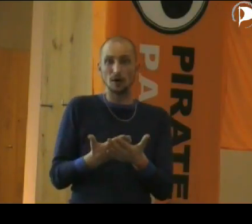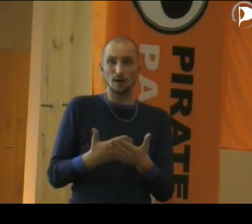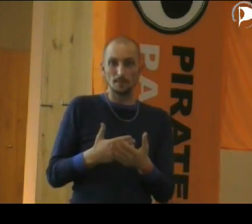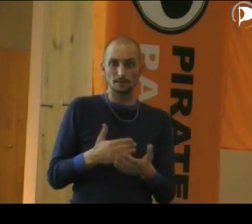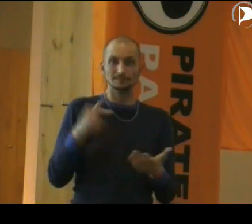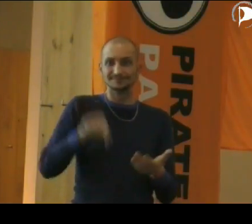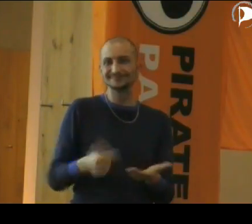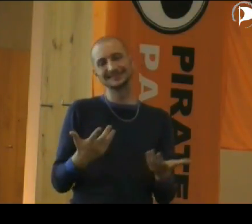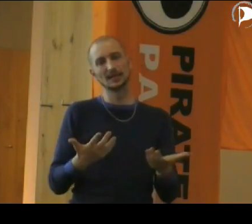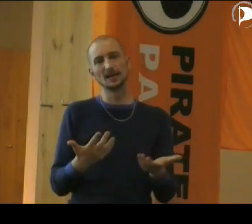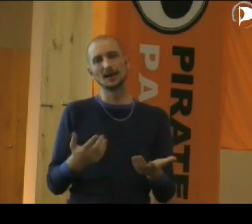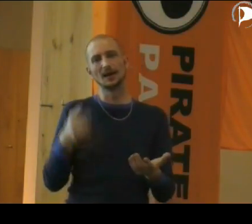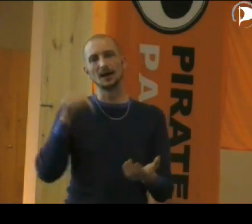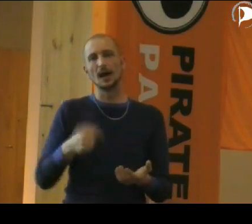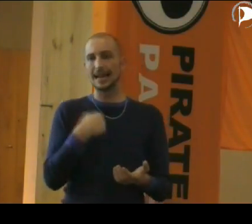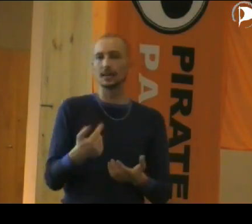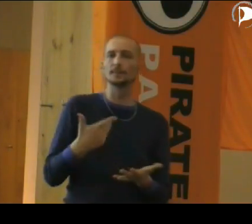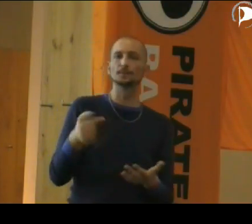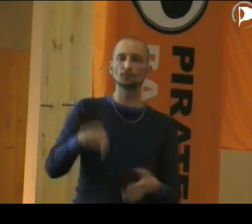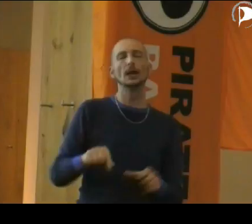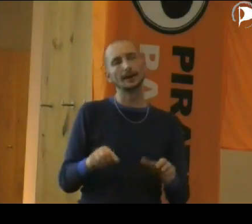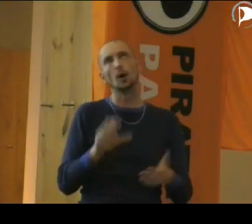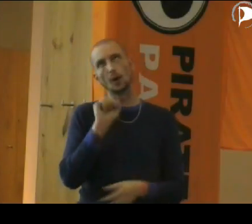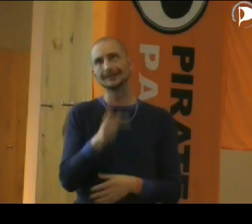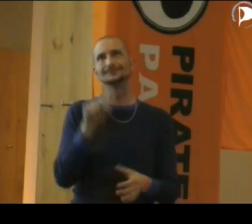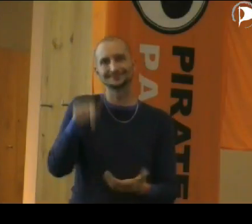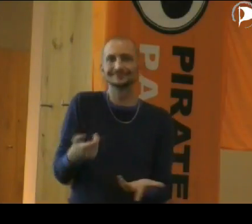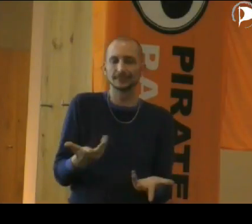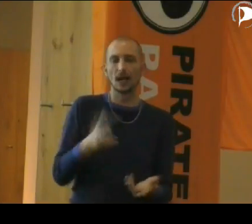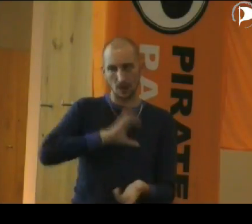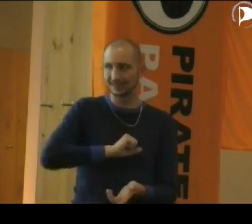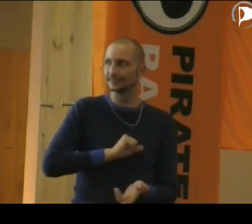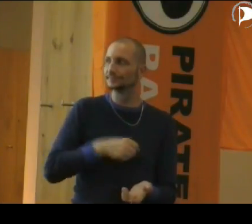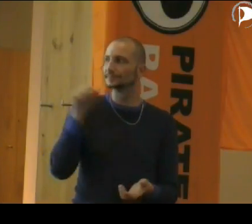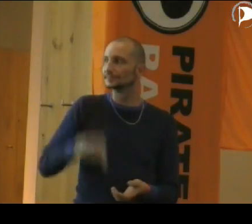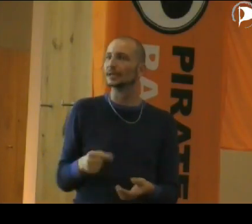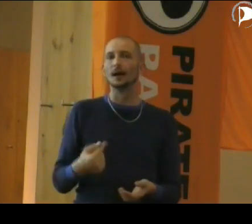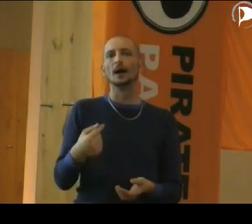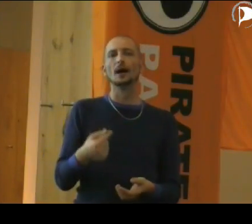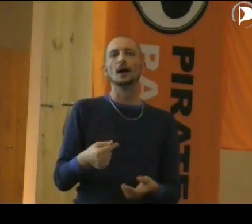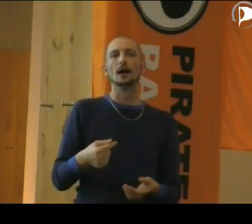gemeinsam mit dem rest von der truppe telegate hat der hat alles nur